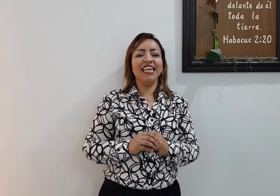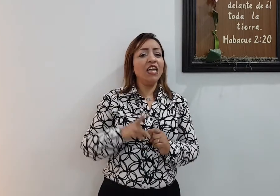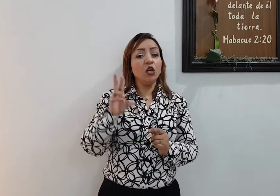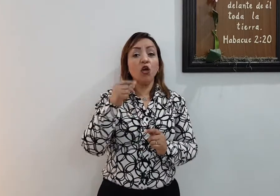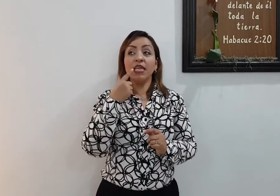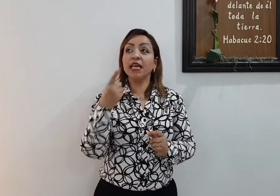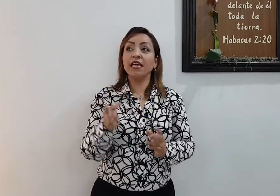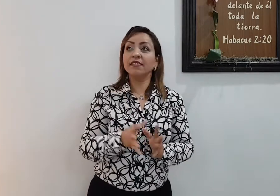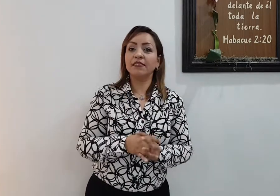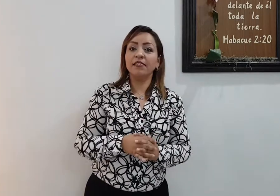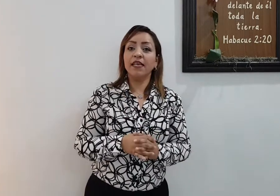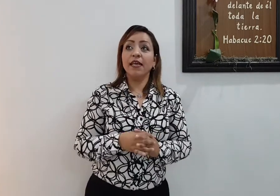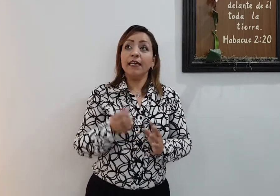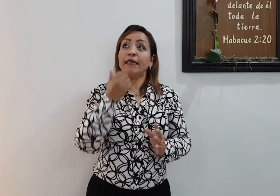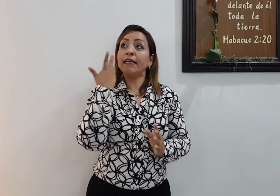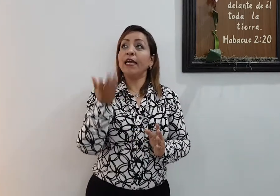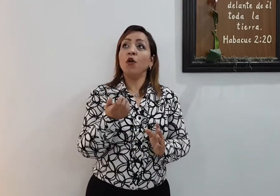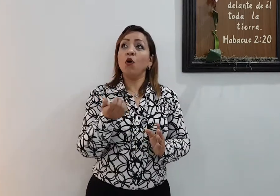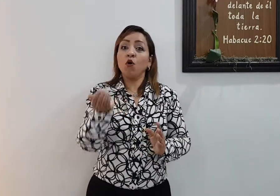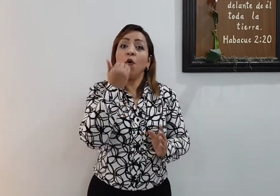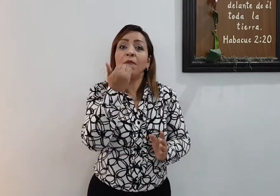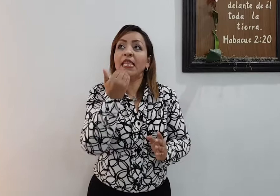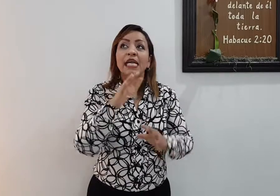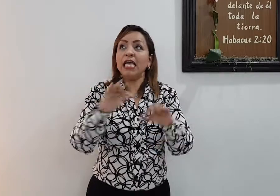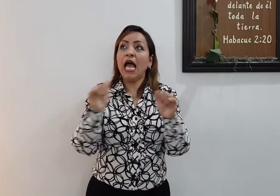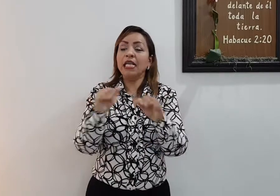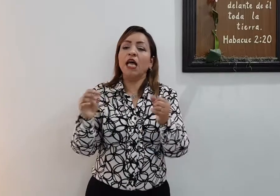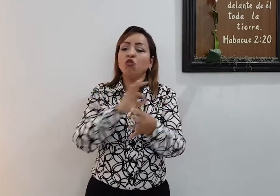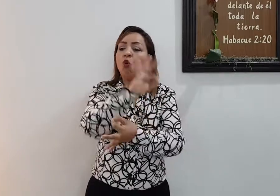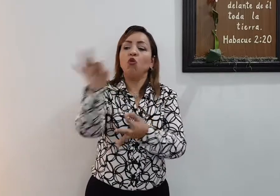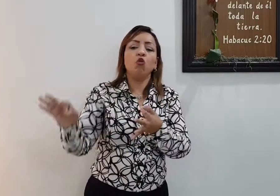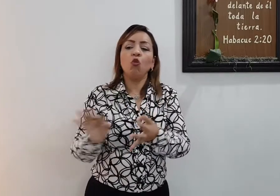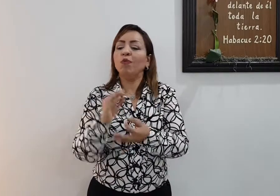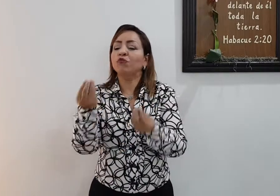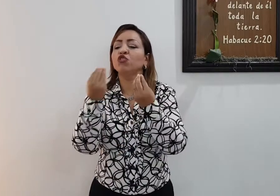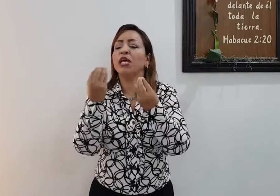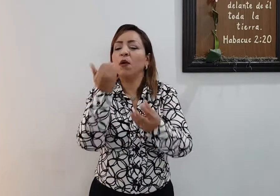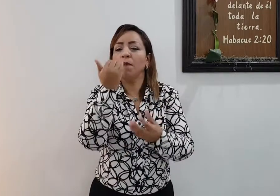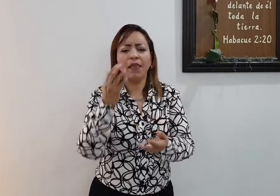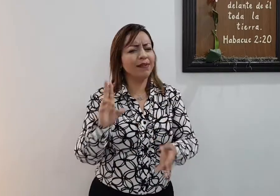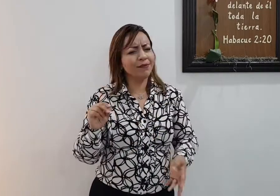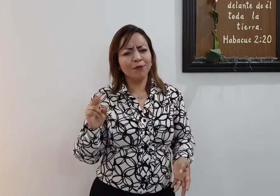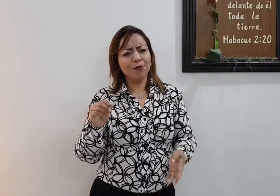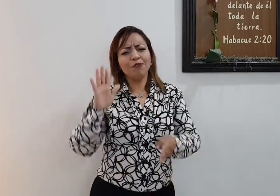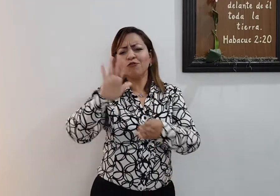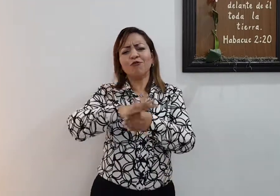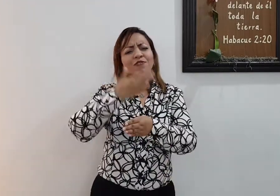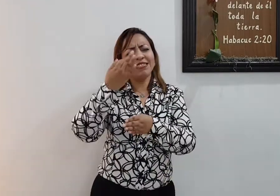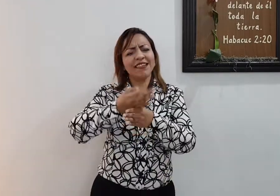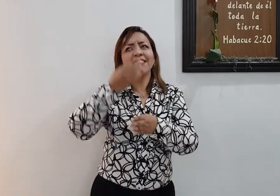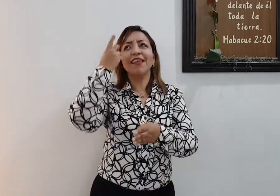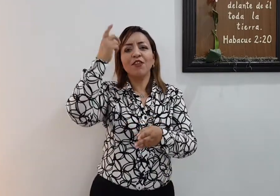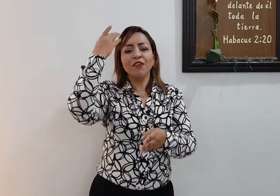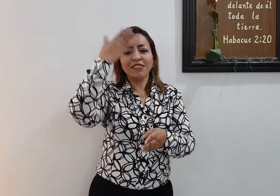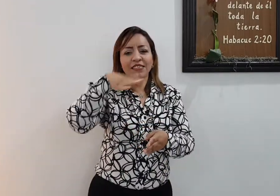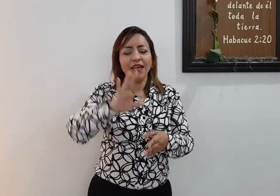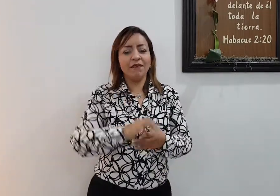modelo. Qué triste sería si una vez al mes busco a Dios, hermanos. Él quiere tener un encuentro con nosotros día con